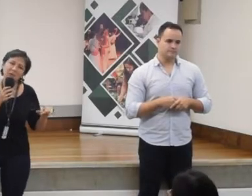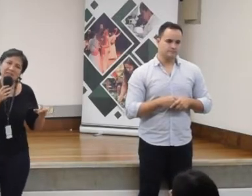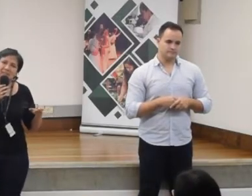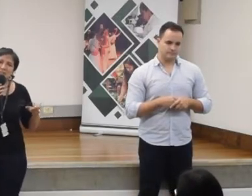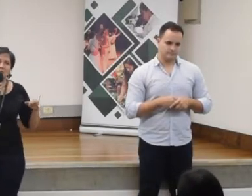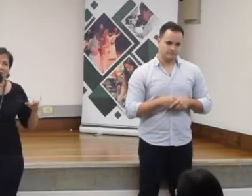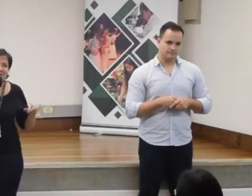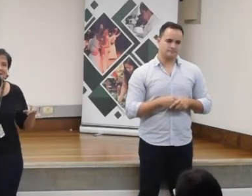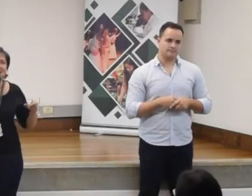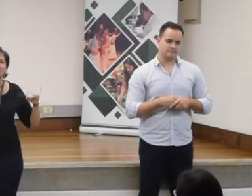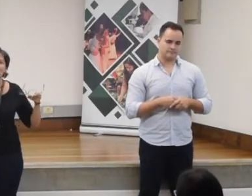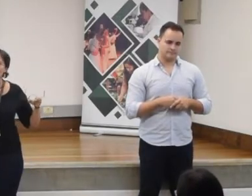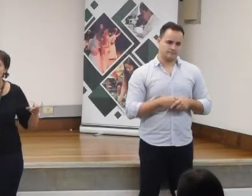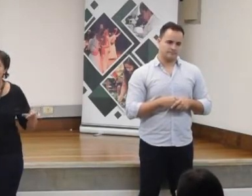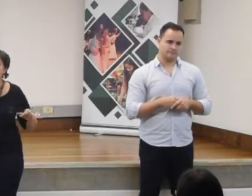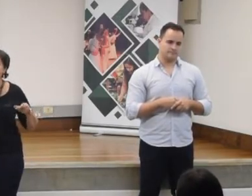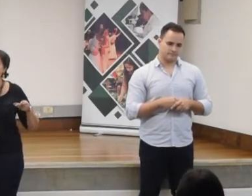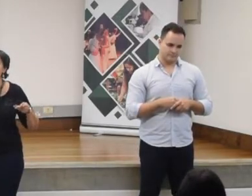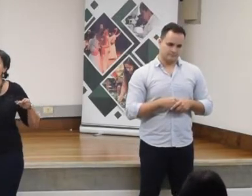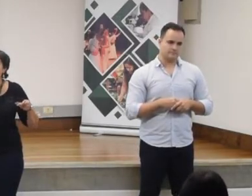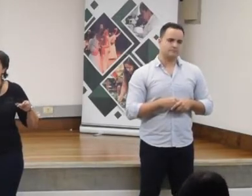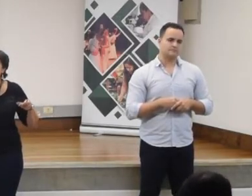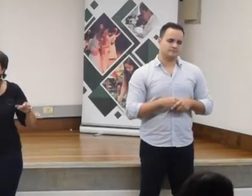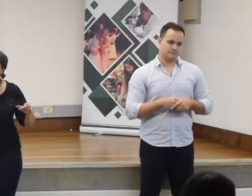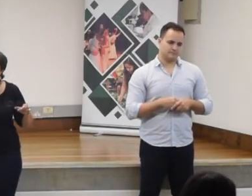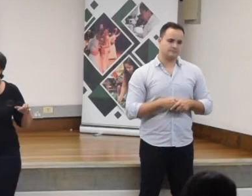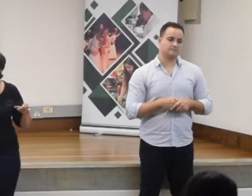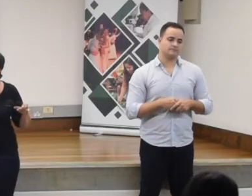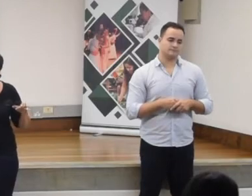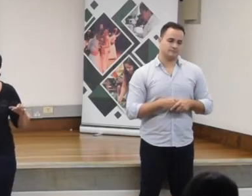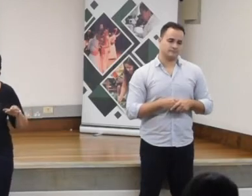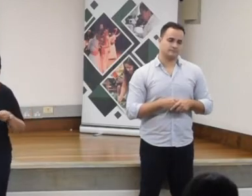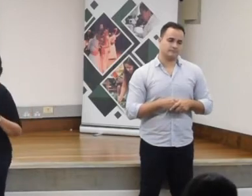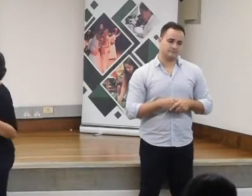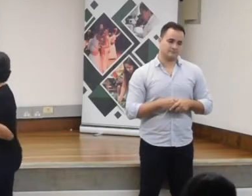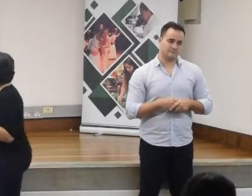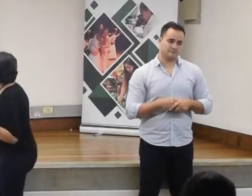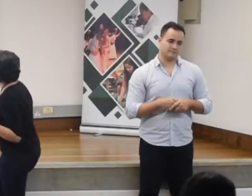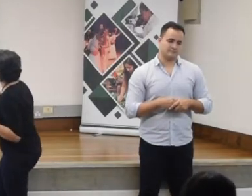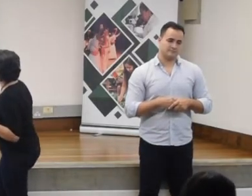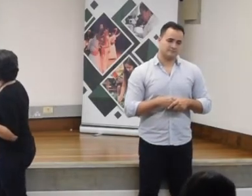generado movilizaciones, diálogos, acercamientos, ya hay gente trabajando junta.